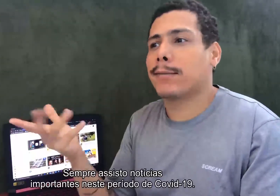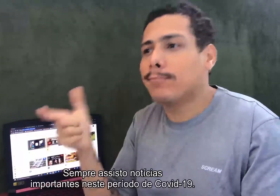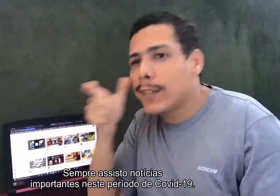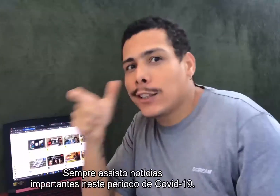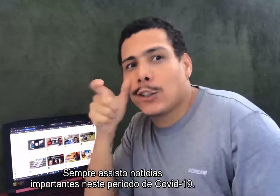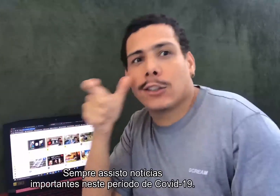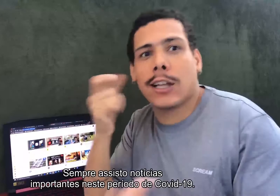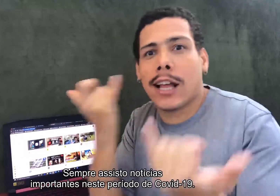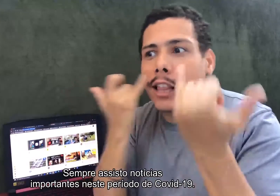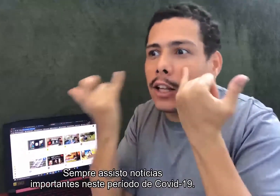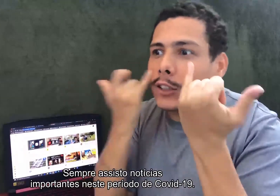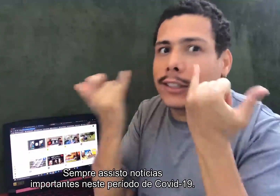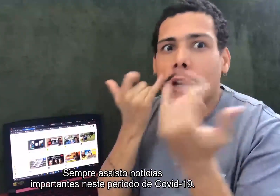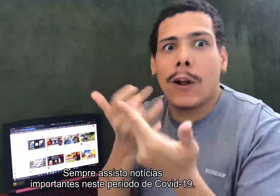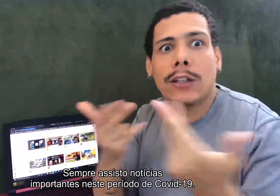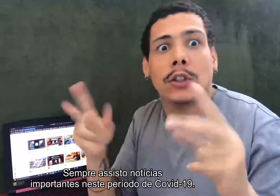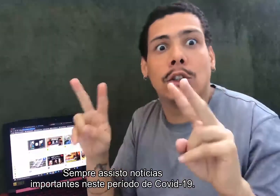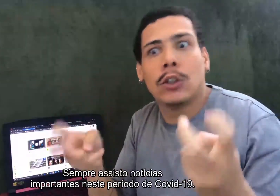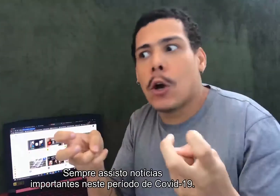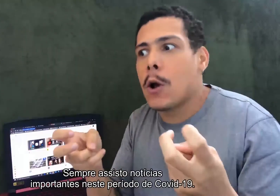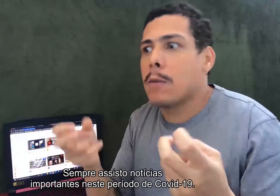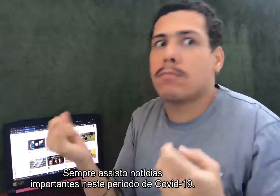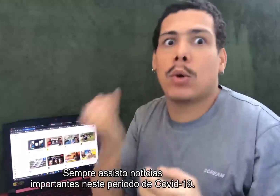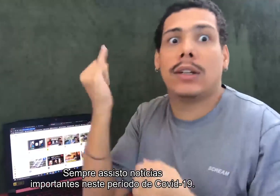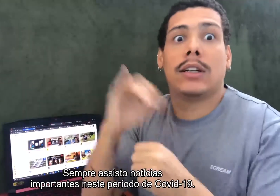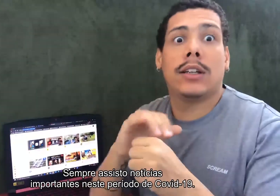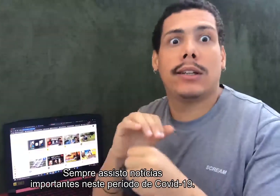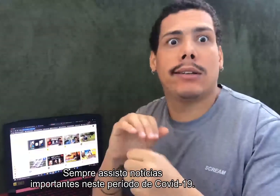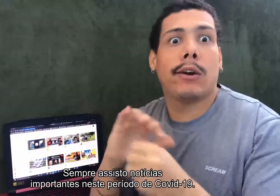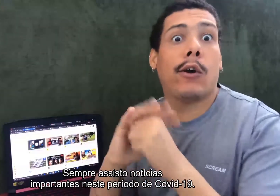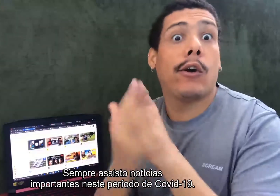Sempre assisto notícias importantes nesse período de Covid-19.